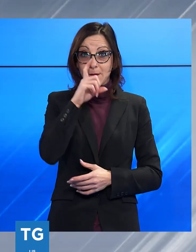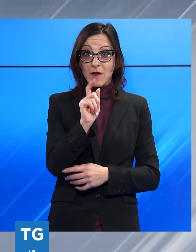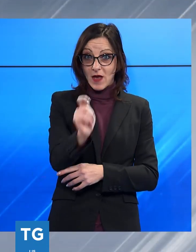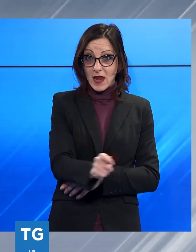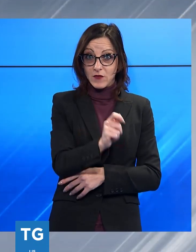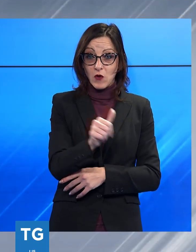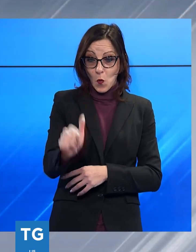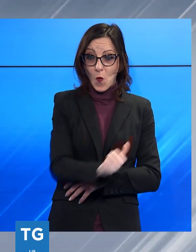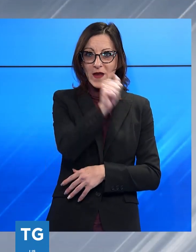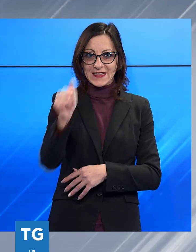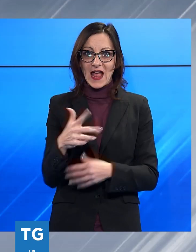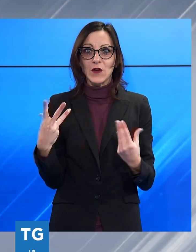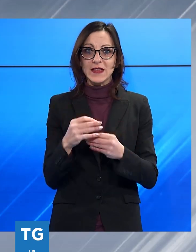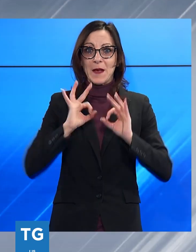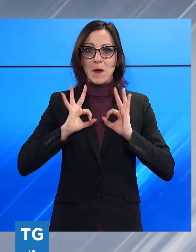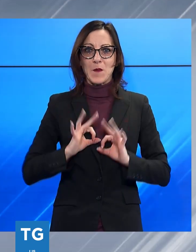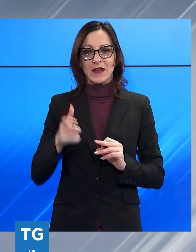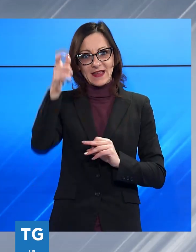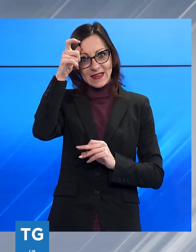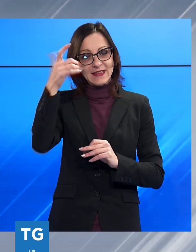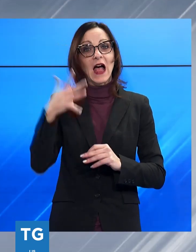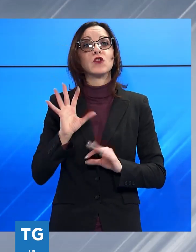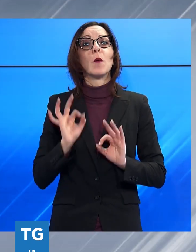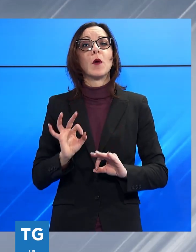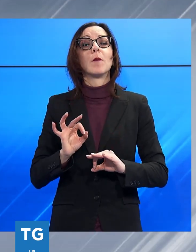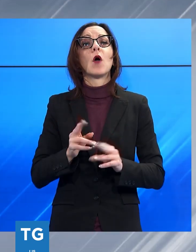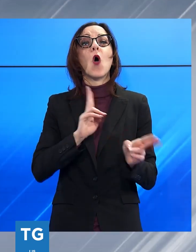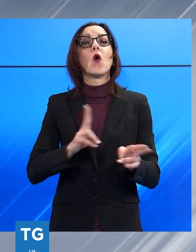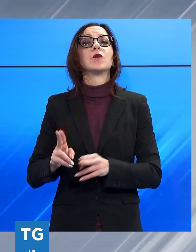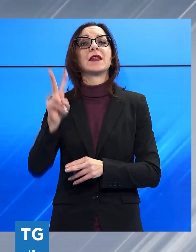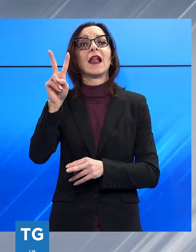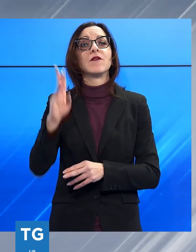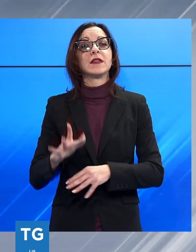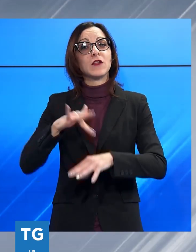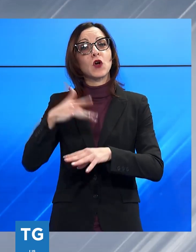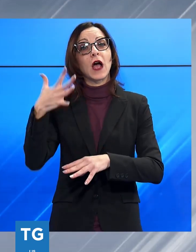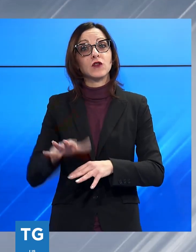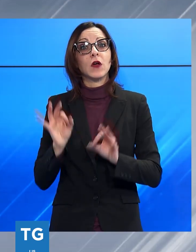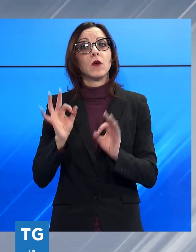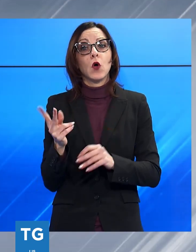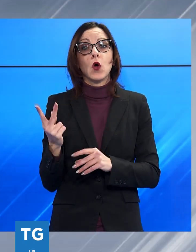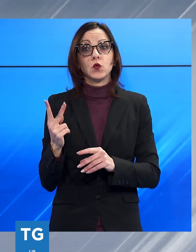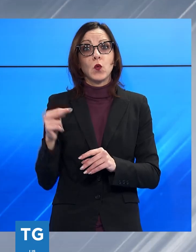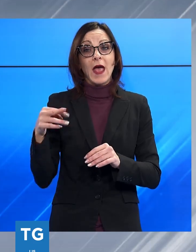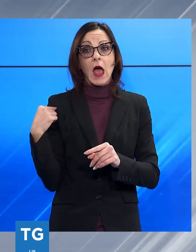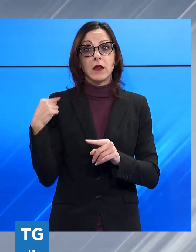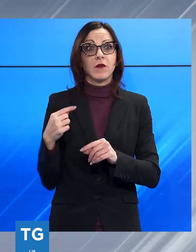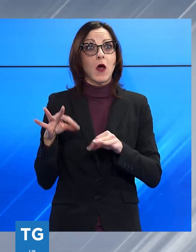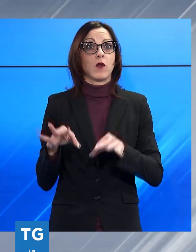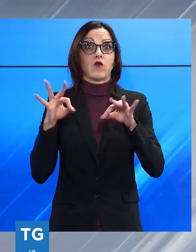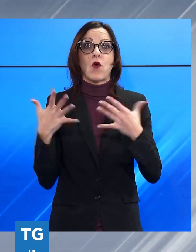accompagnata anche dalla Polizia di Stato è ritornata anche all'ospedale Versilia dopo uno stop durato due anni